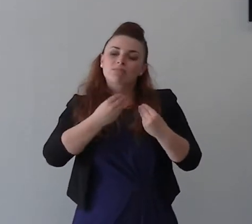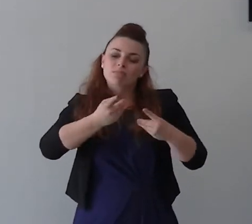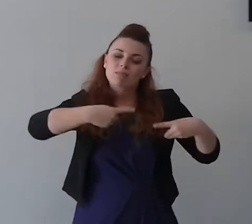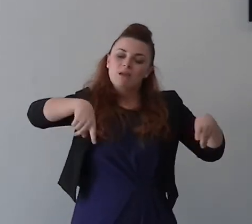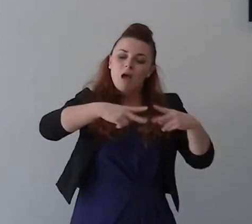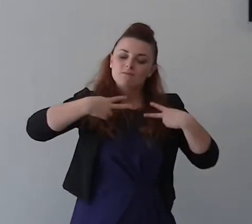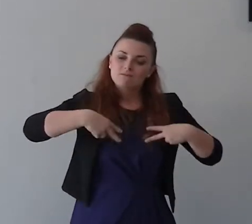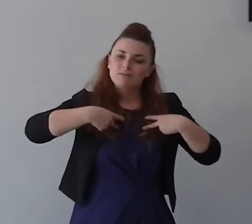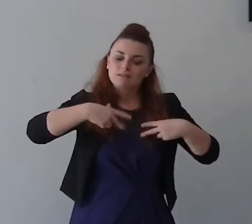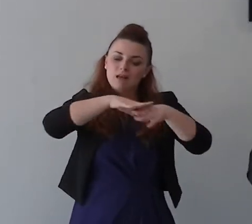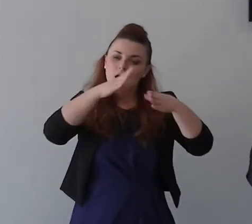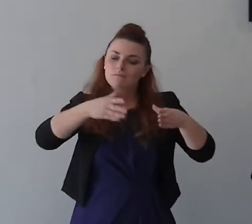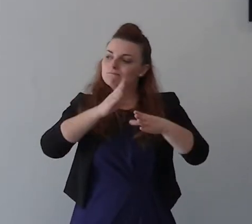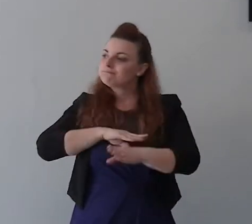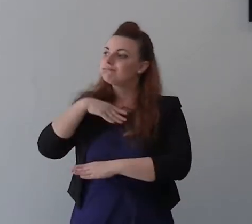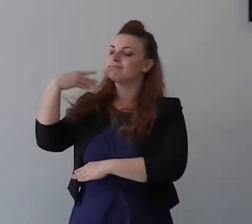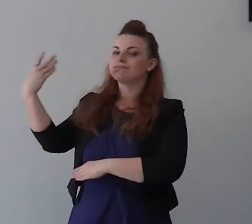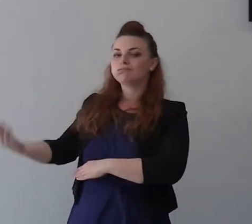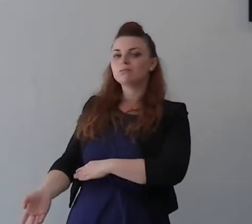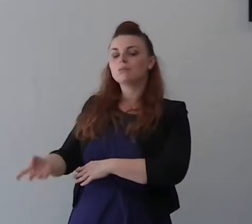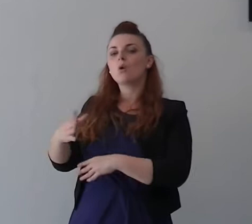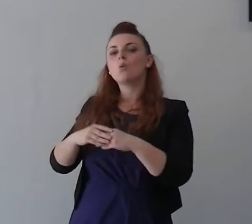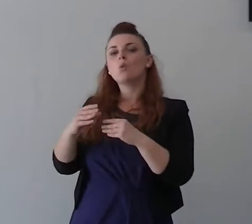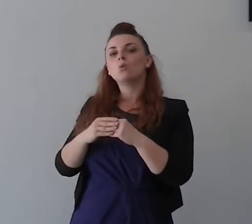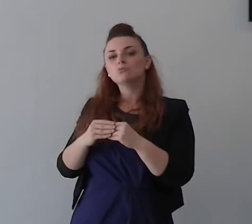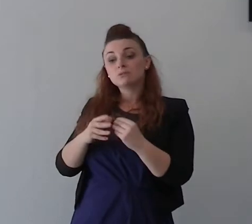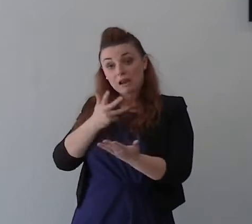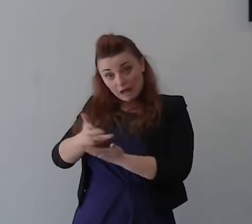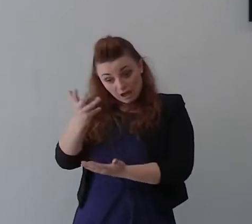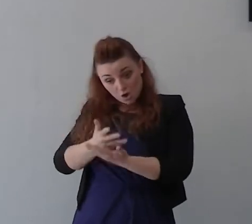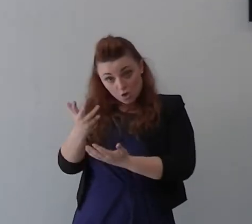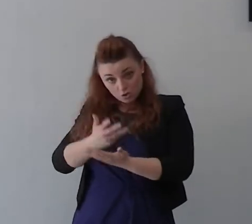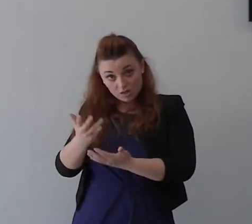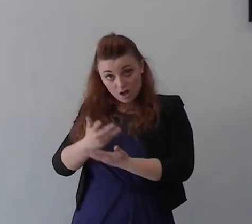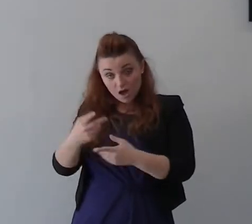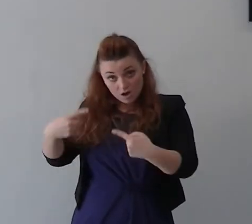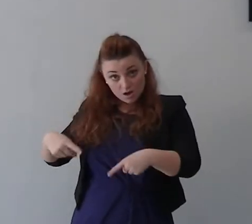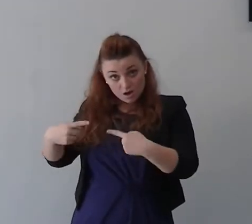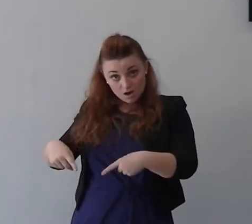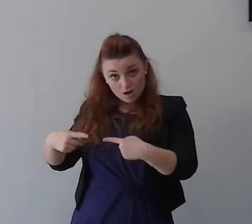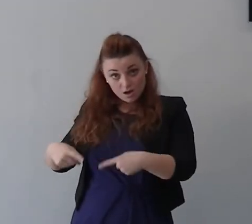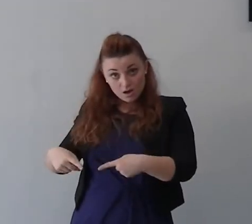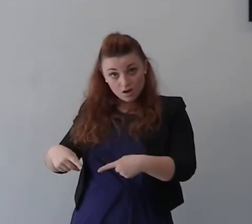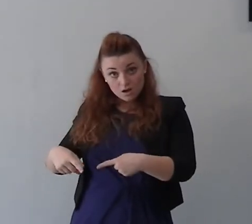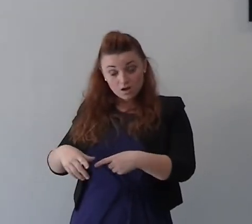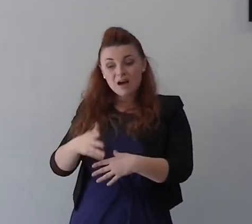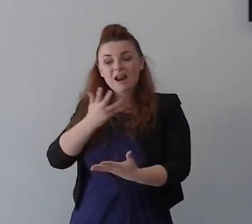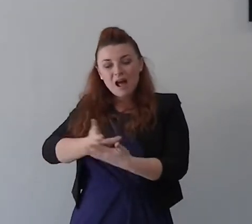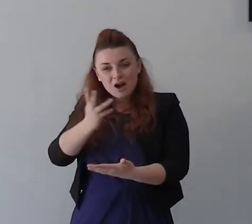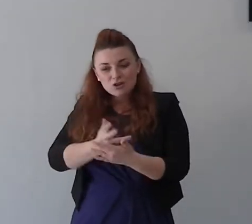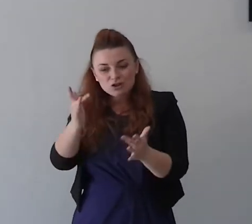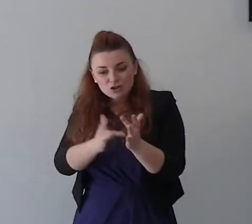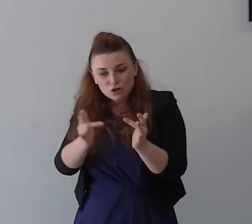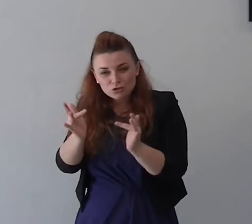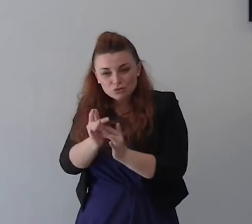per raccontare agli altri di quello che Gesù ha fatto per gli altri oltre a te? Perché